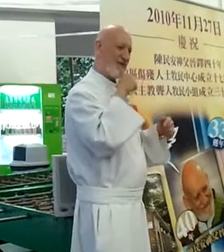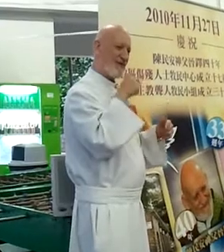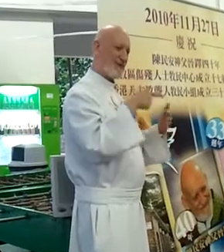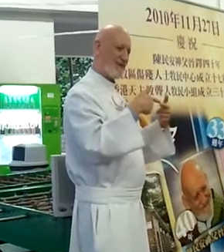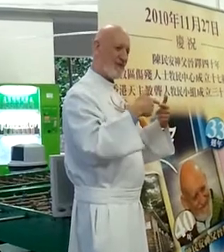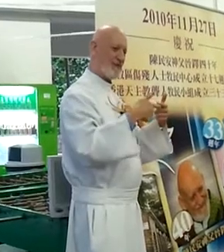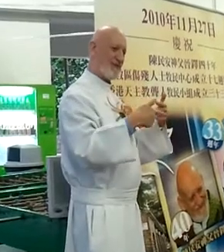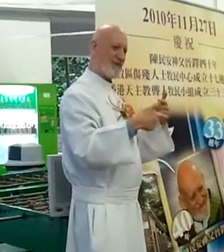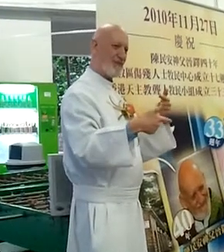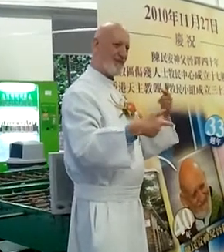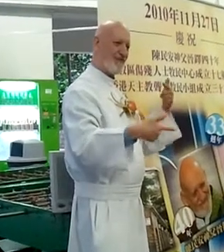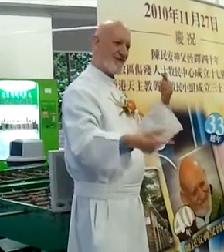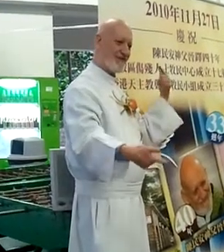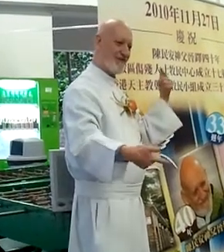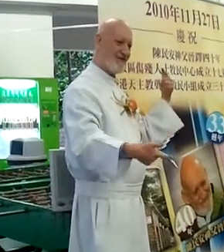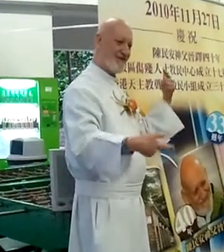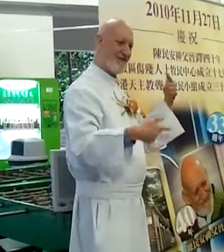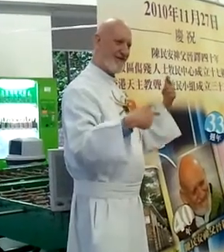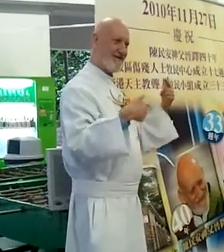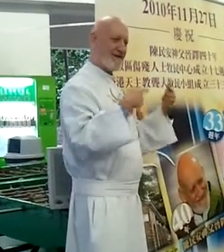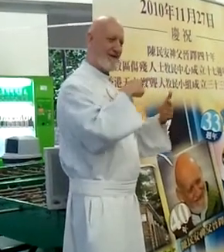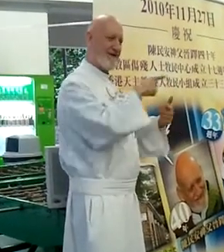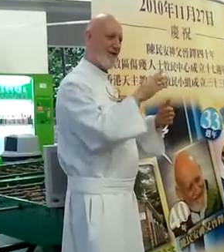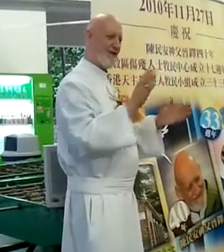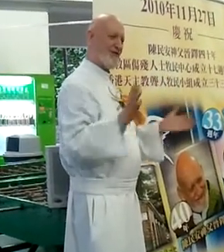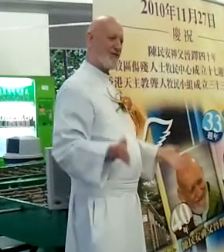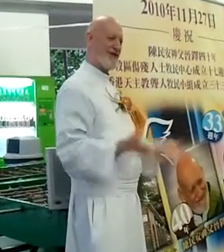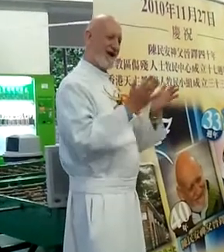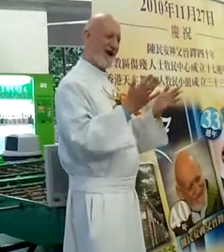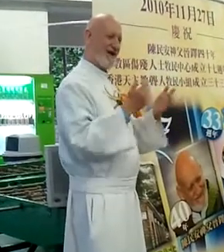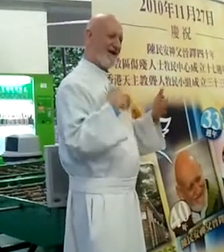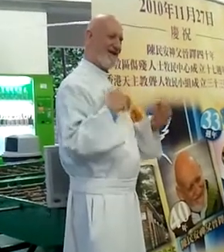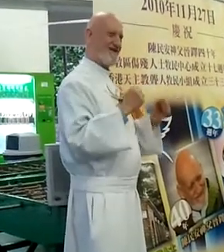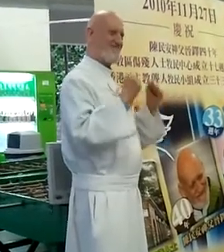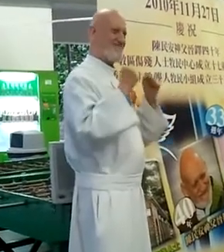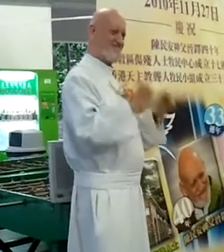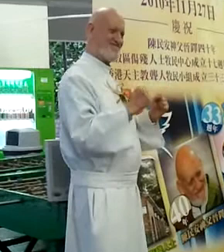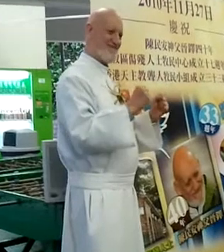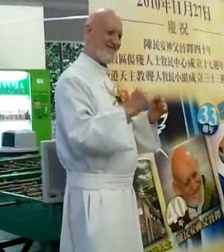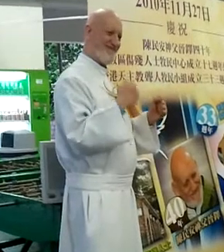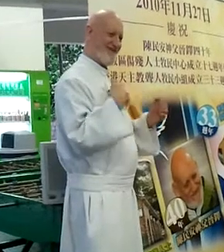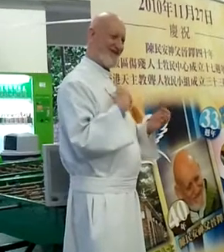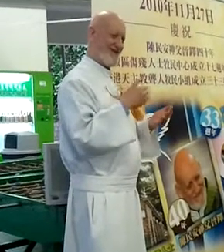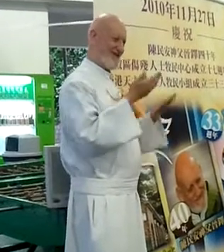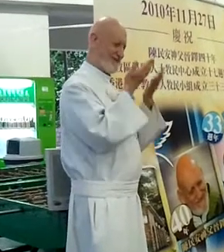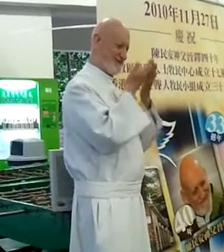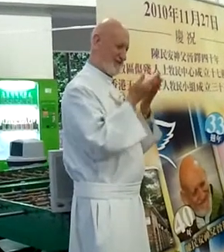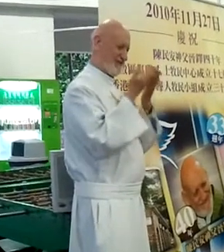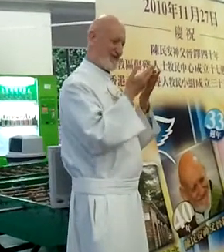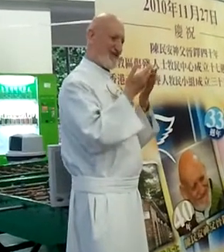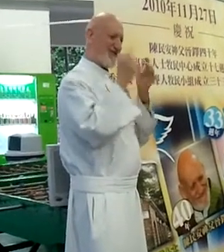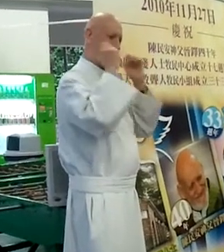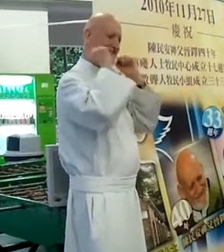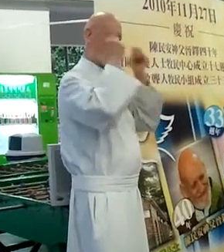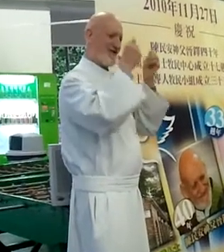我喺呢四年裏面咧，我好努力咁去學習，去讀好多書。慢慢我嘅修士同學咧都支